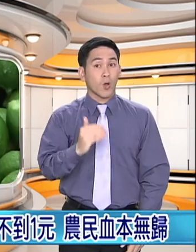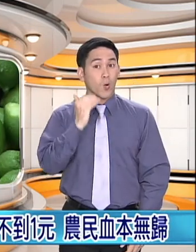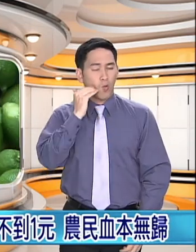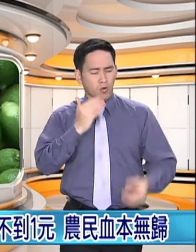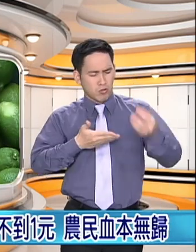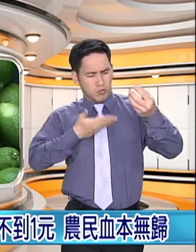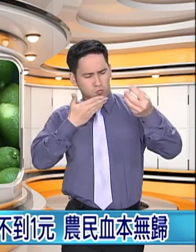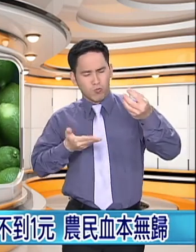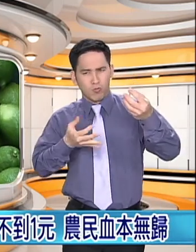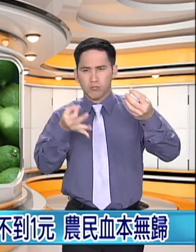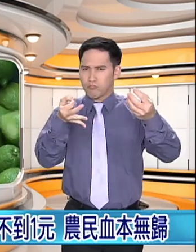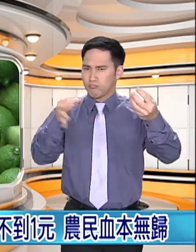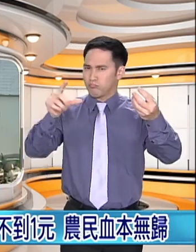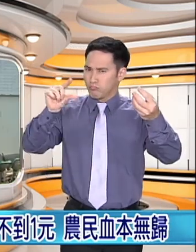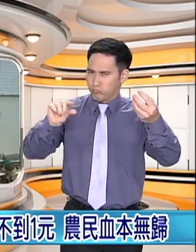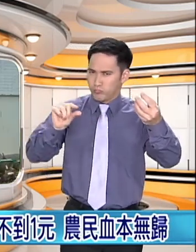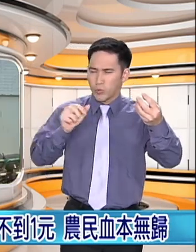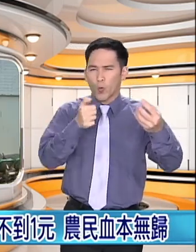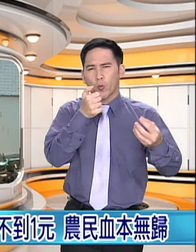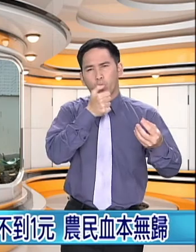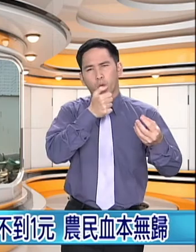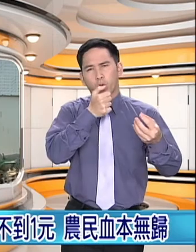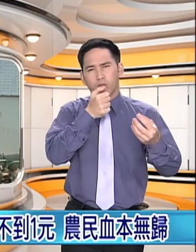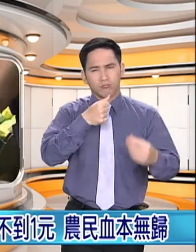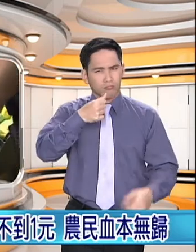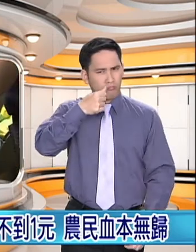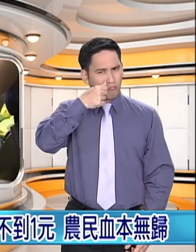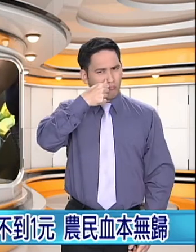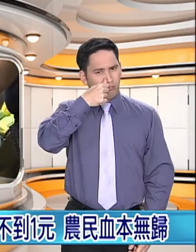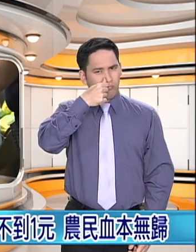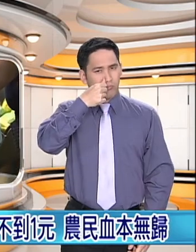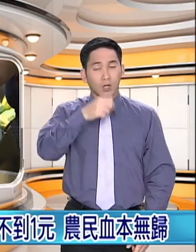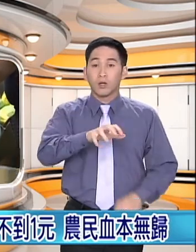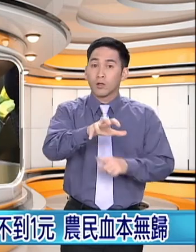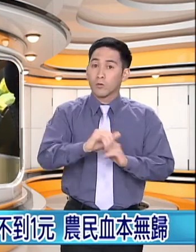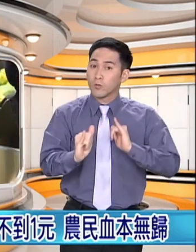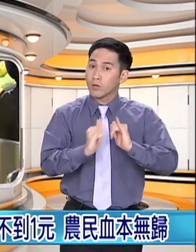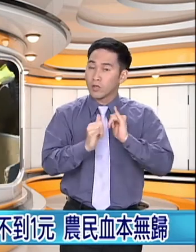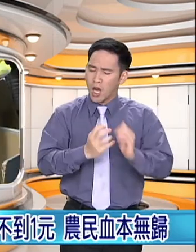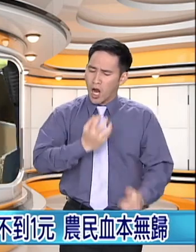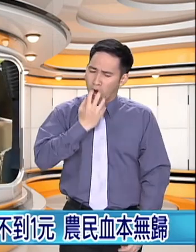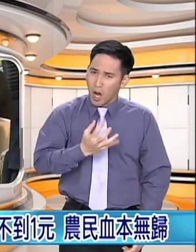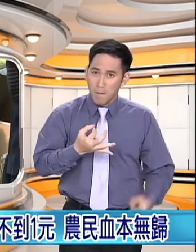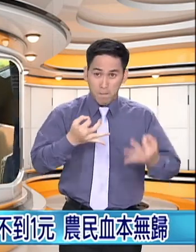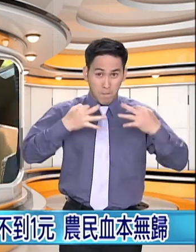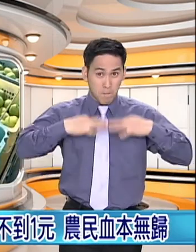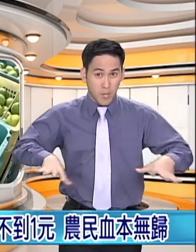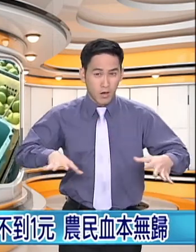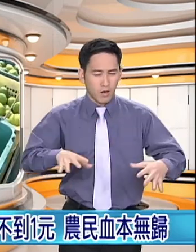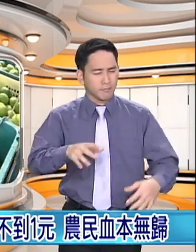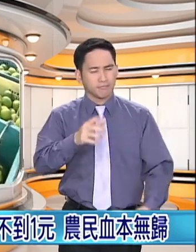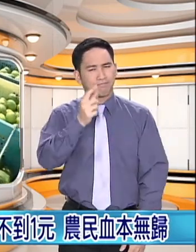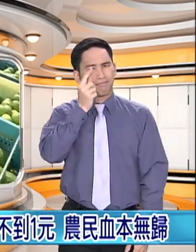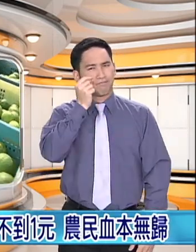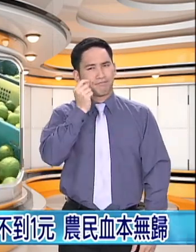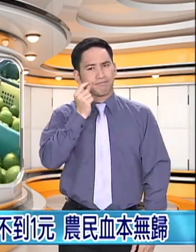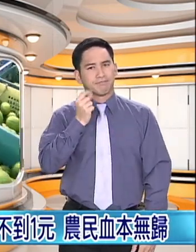元，卖相比较差的更只剩下 0.5 元，农民是血本无归。